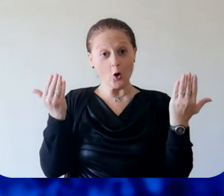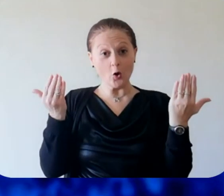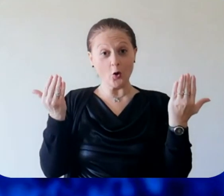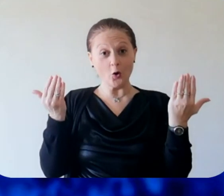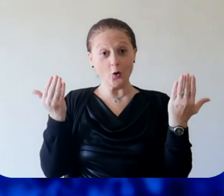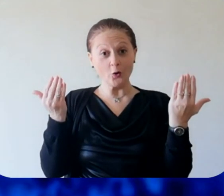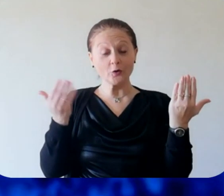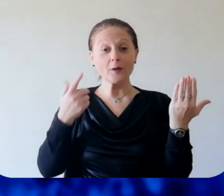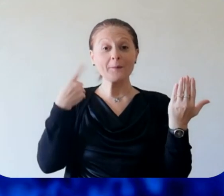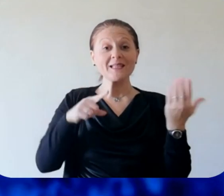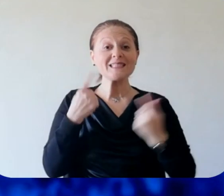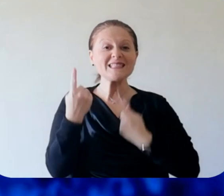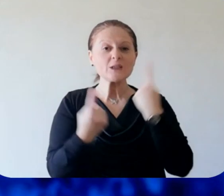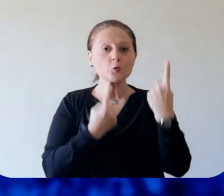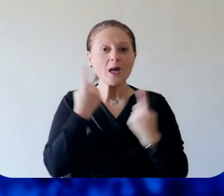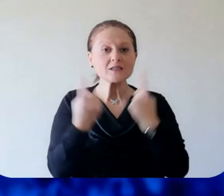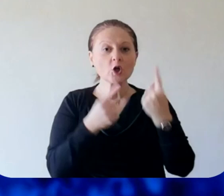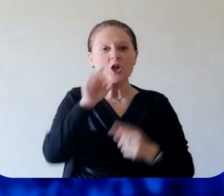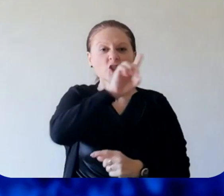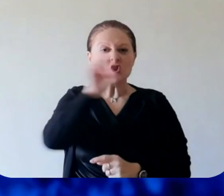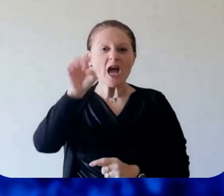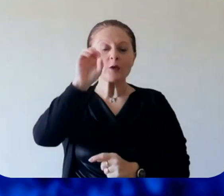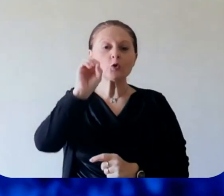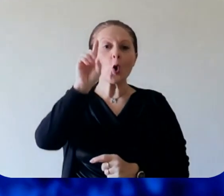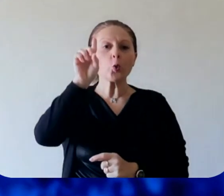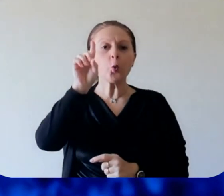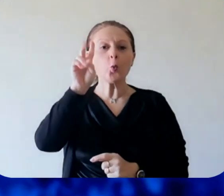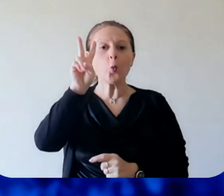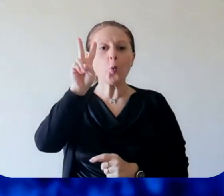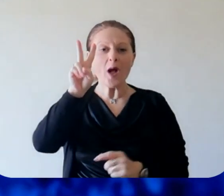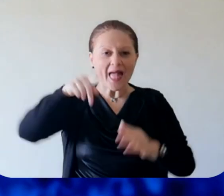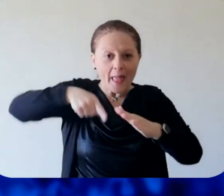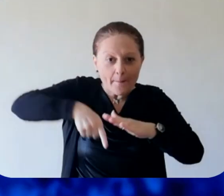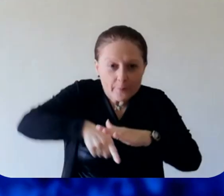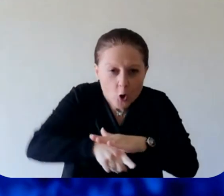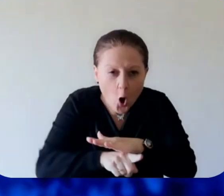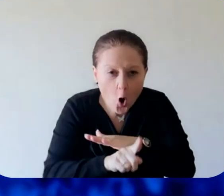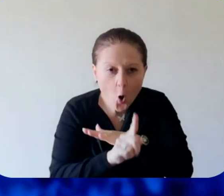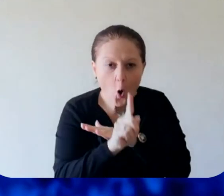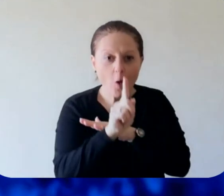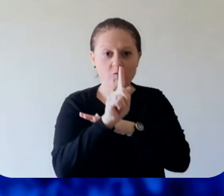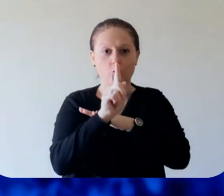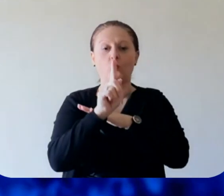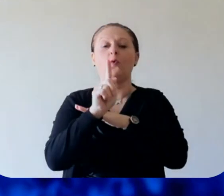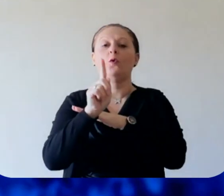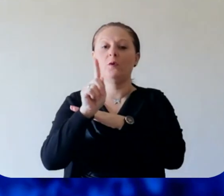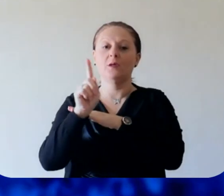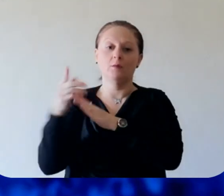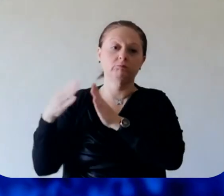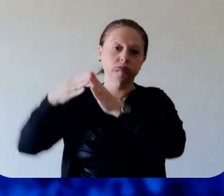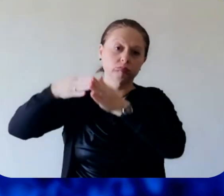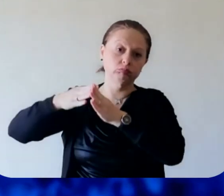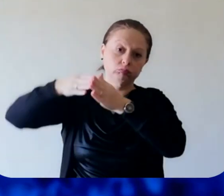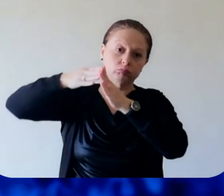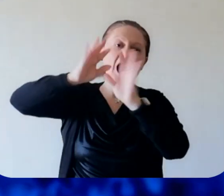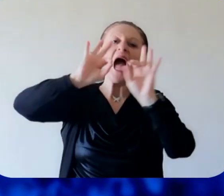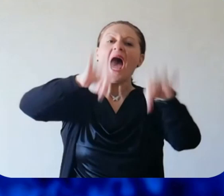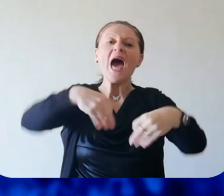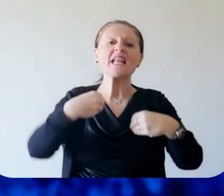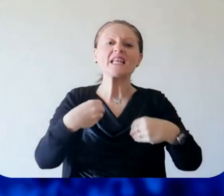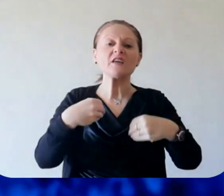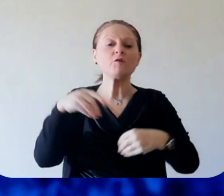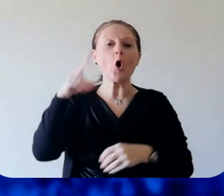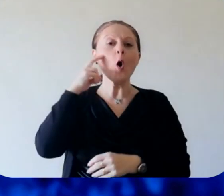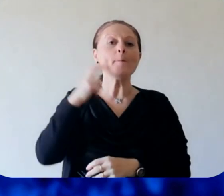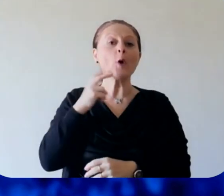Buongiorno, in merito alla vicenda dei 102 profughi arrivati autonomamente su un gommone a Pozzallo e